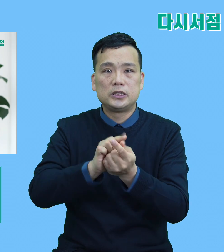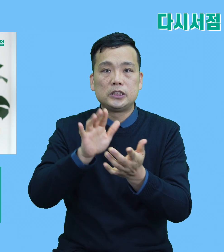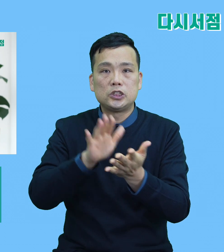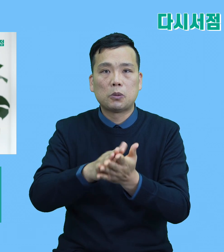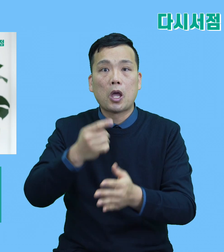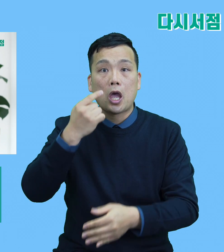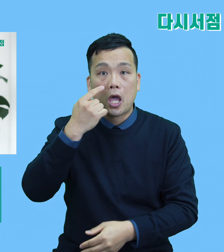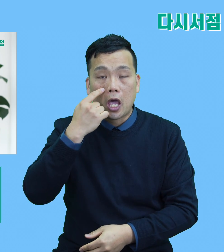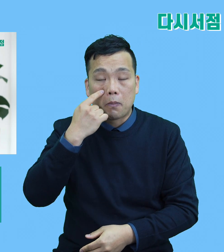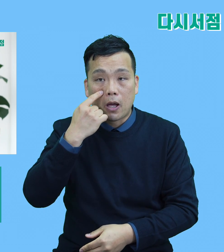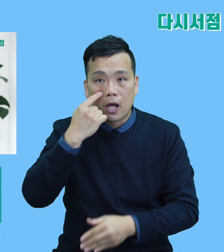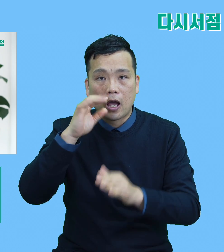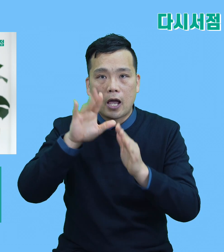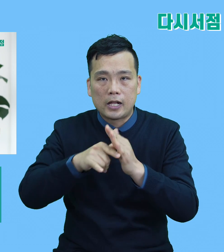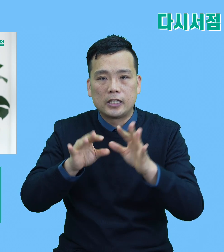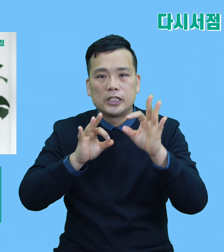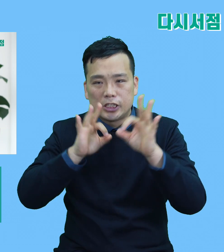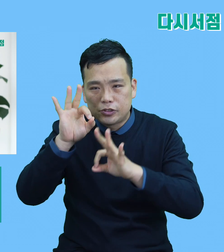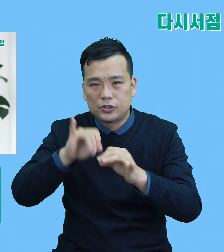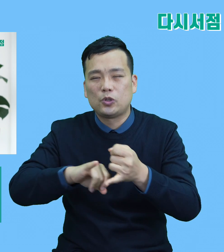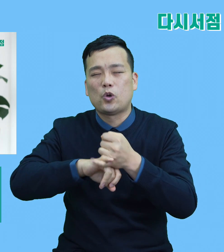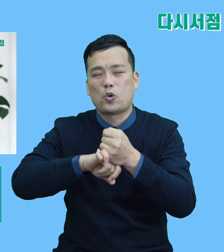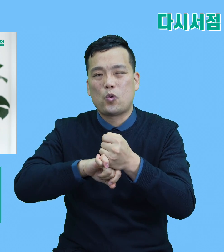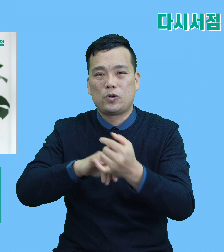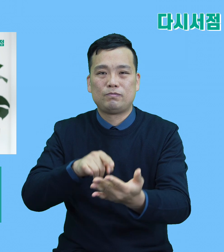해보신다면 꼭 시행착오는 필수적으로